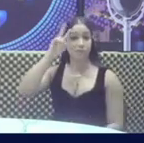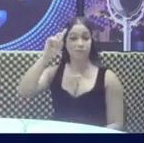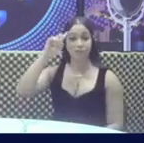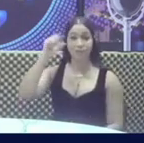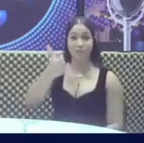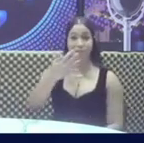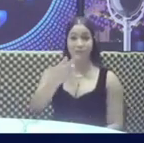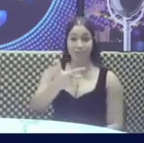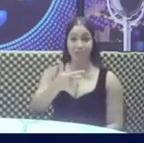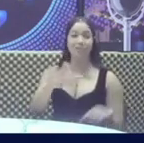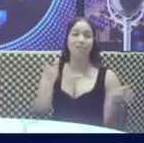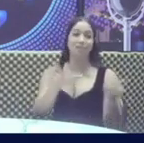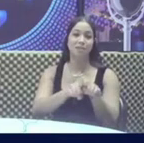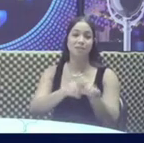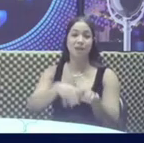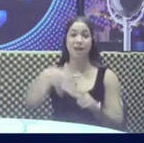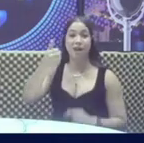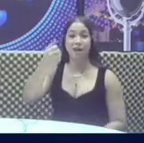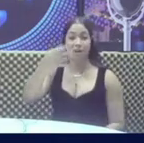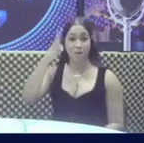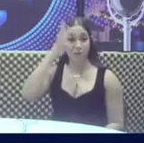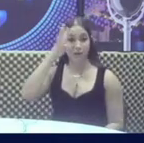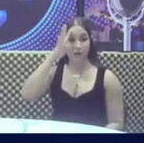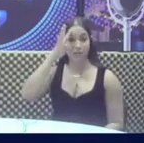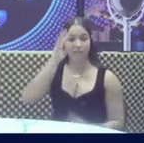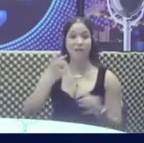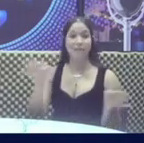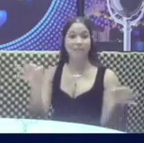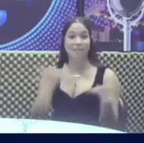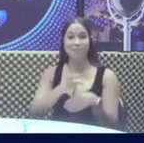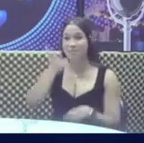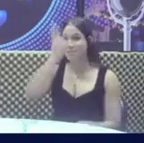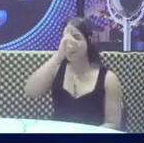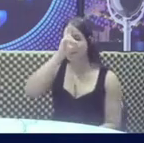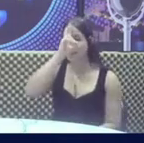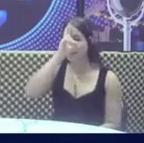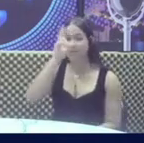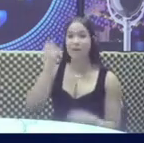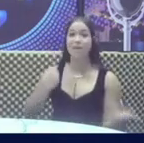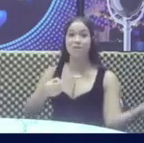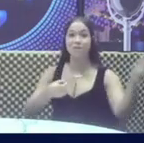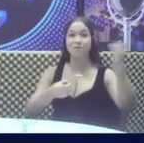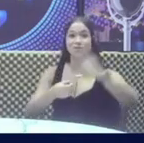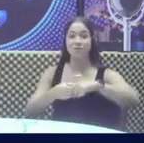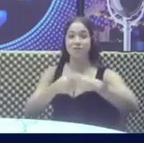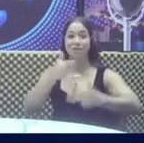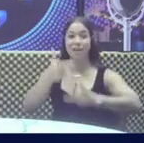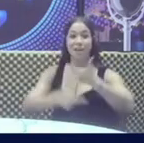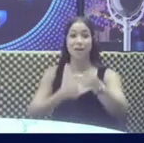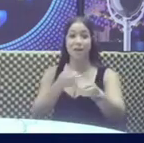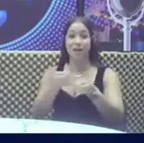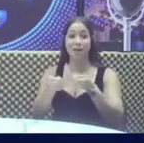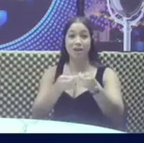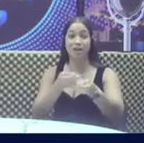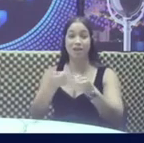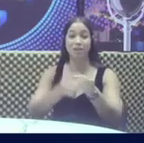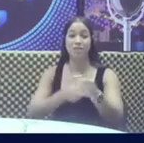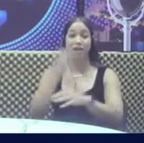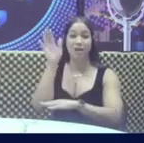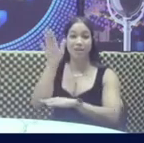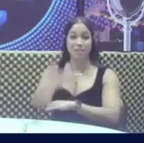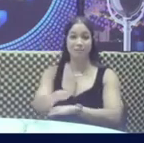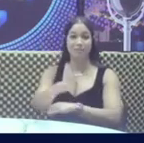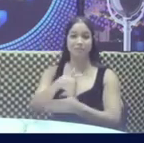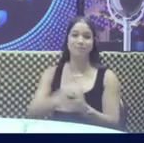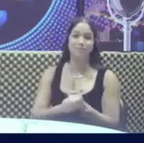e na quarta-feira, dia 13. O ponto facultativo termina ao meio-dia, com retomada do expediente administrativo no período da